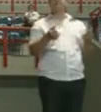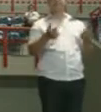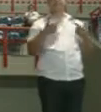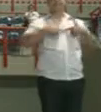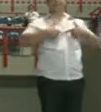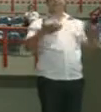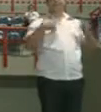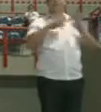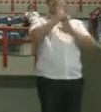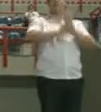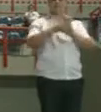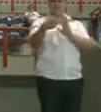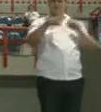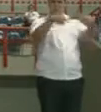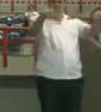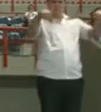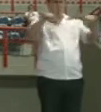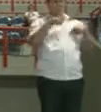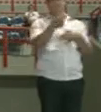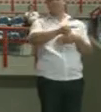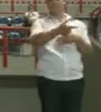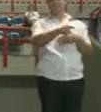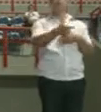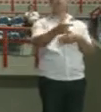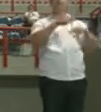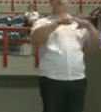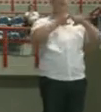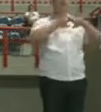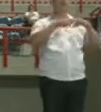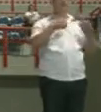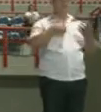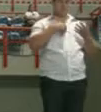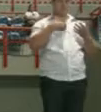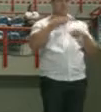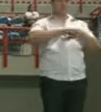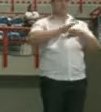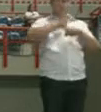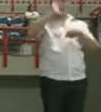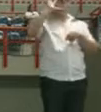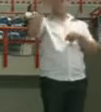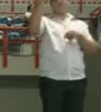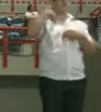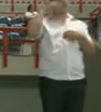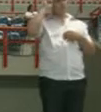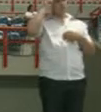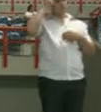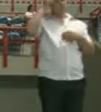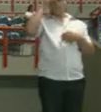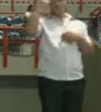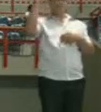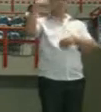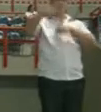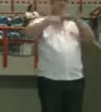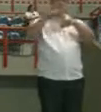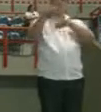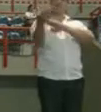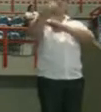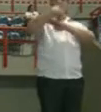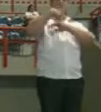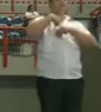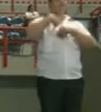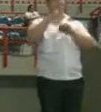terá direito à terra. Então eu afasto a possibilidade de negros e de imigrantes ter acesso à terra.